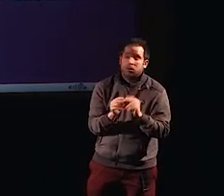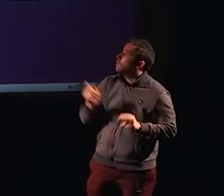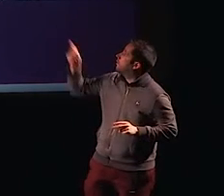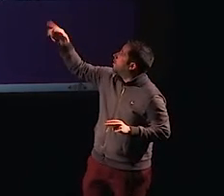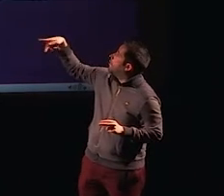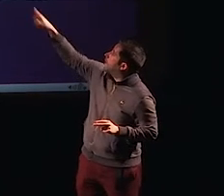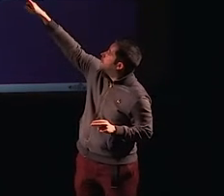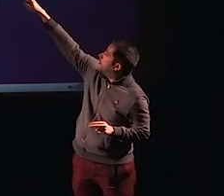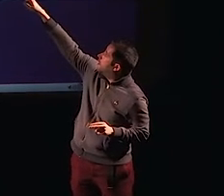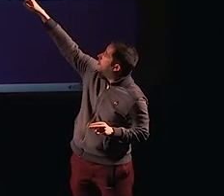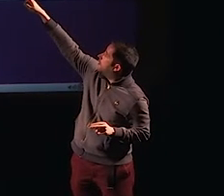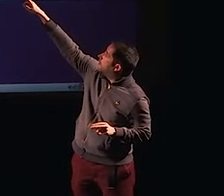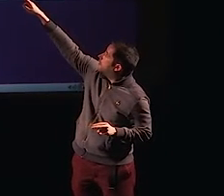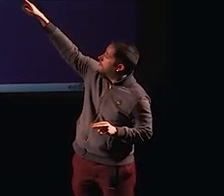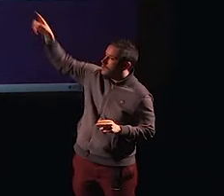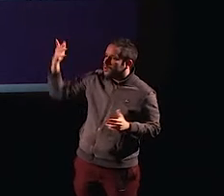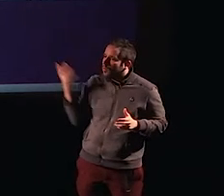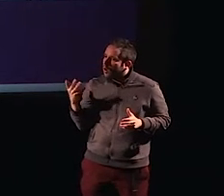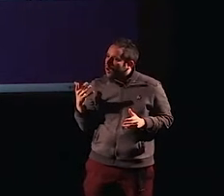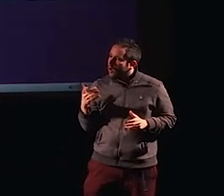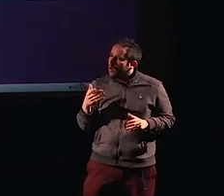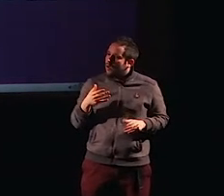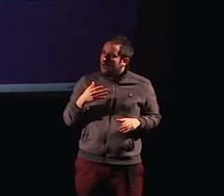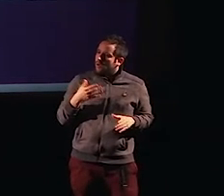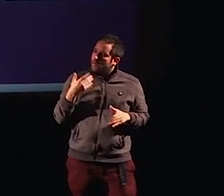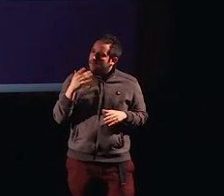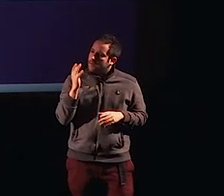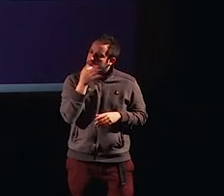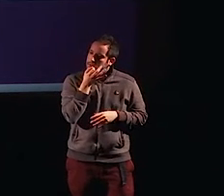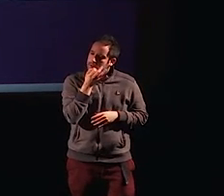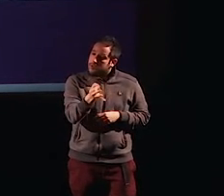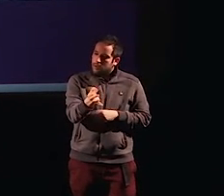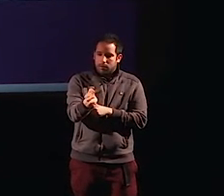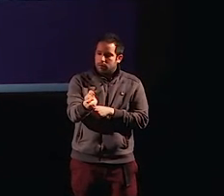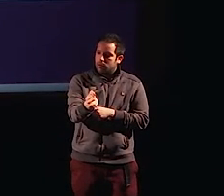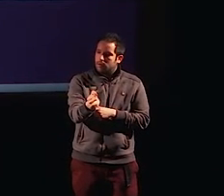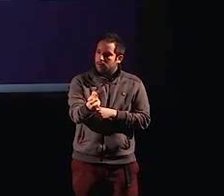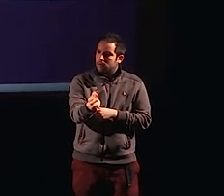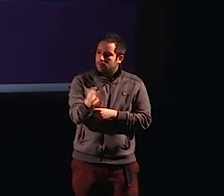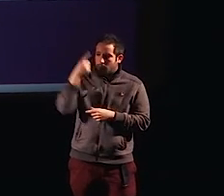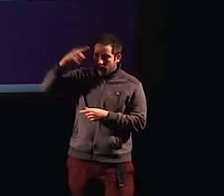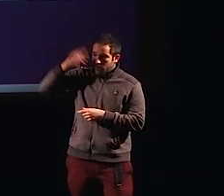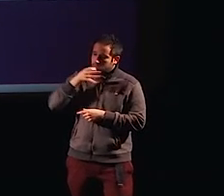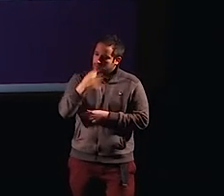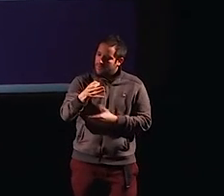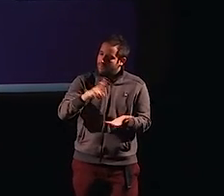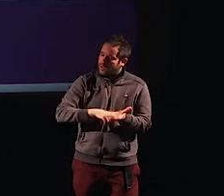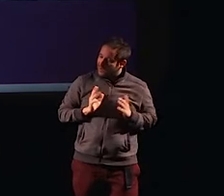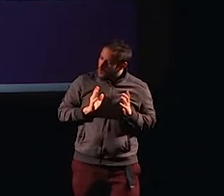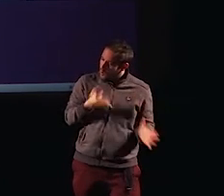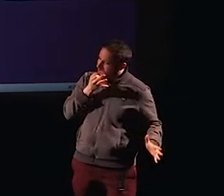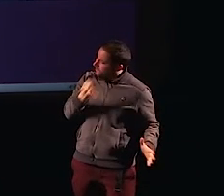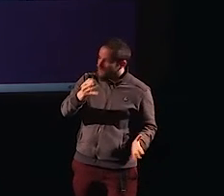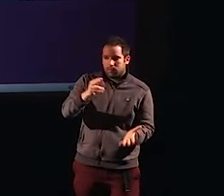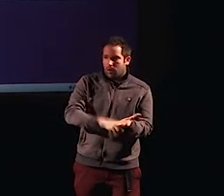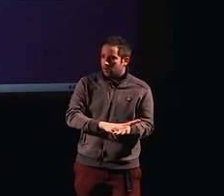parésia, c'est le geste de dire son mot dans la cité comme philosophe, pour dire la vérité, pour avoir le courage de la dire.